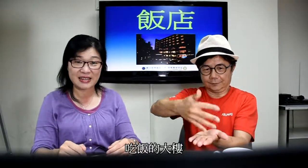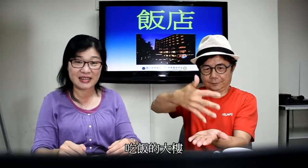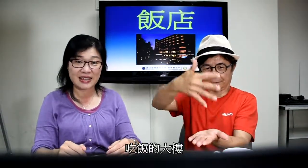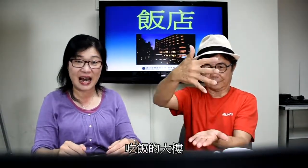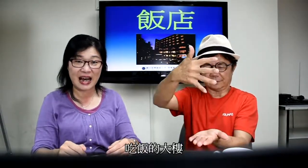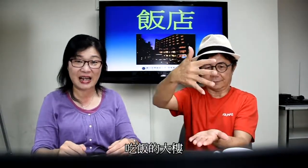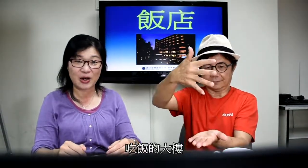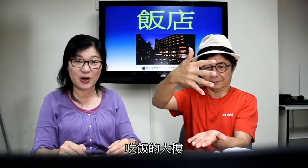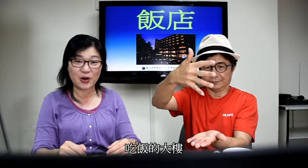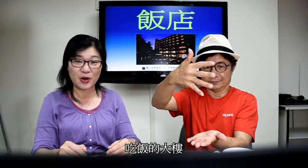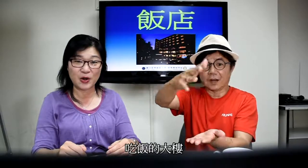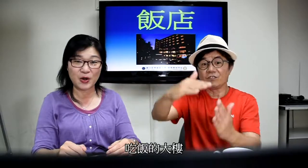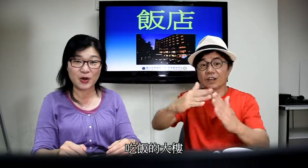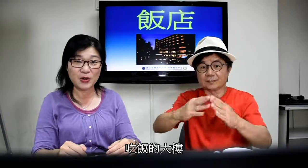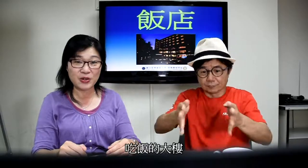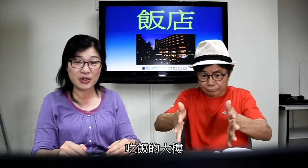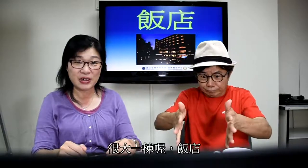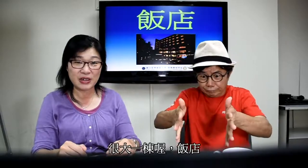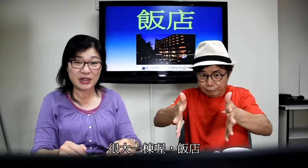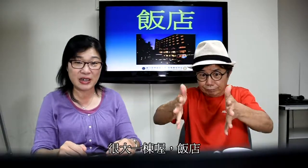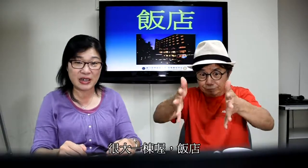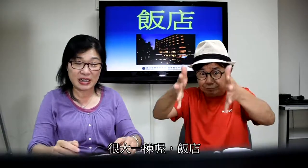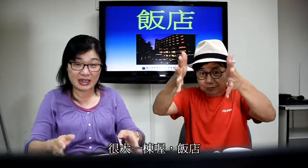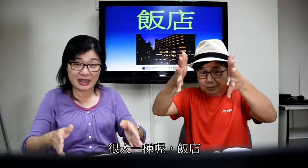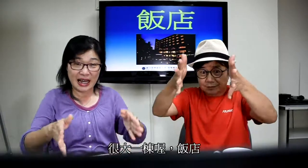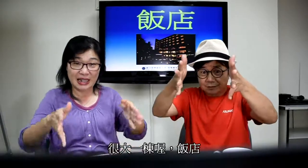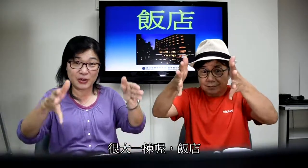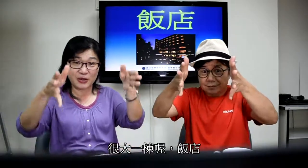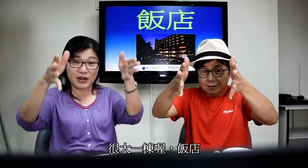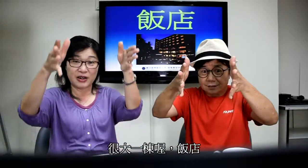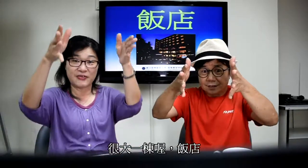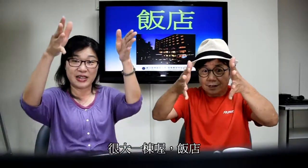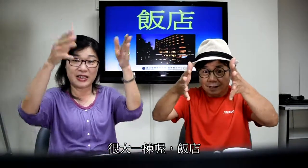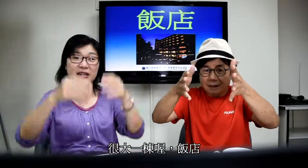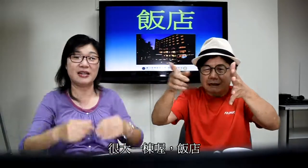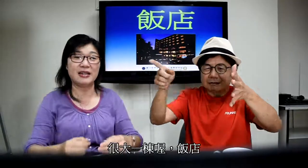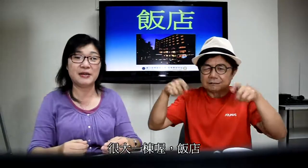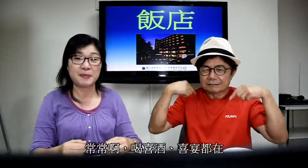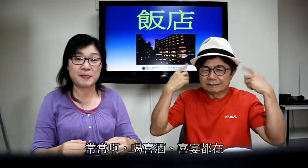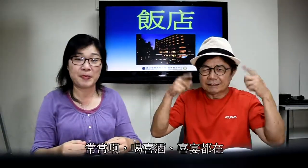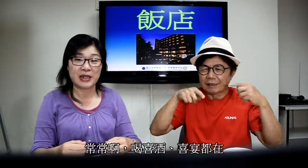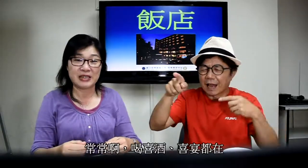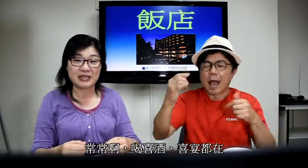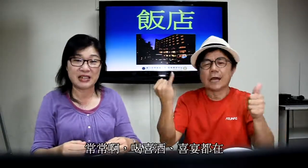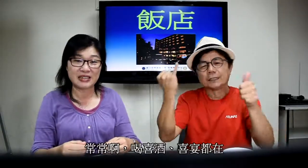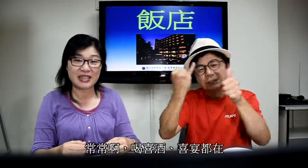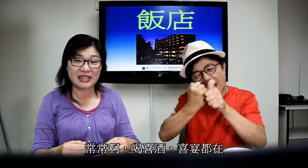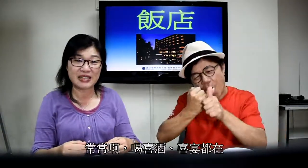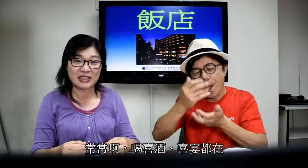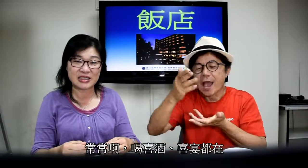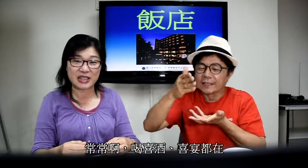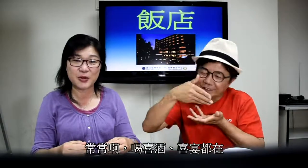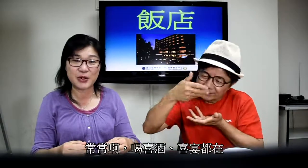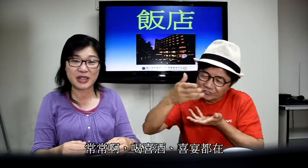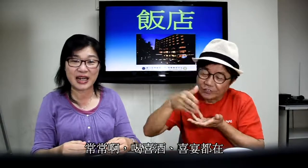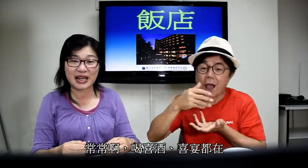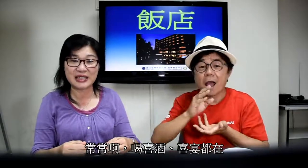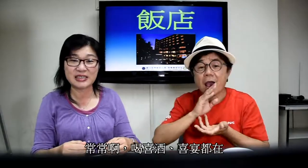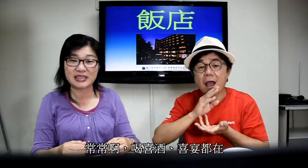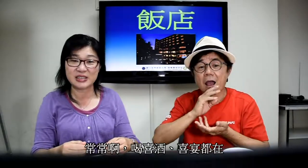大楼，很大一栋哦，饭店常常呢结婚啊喝喜酒